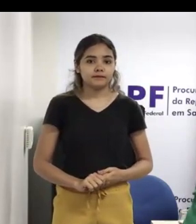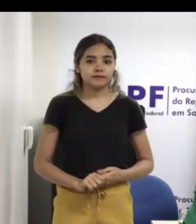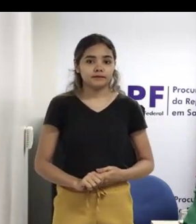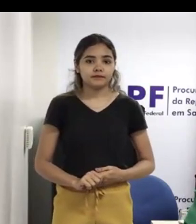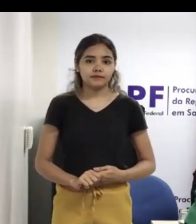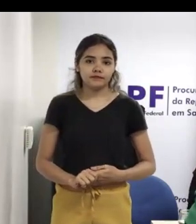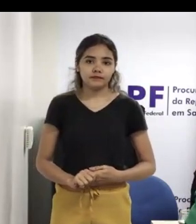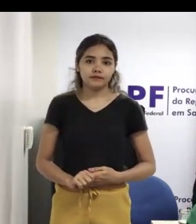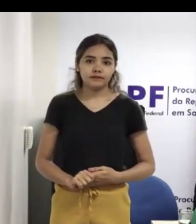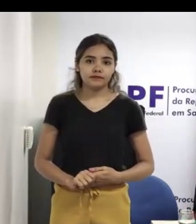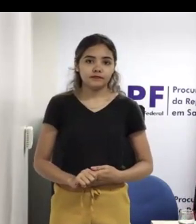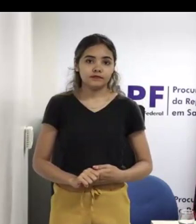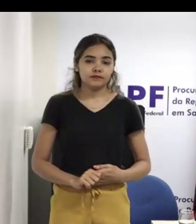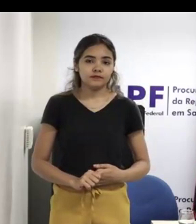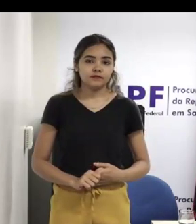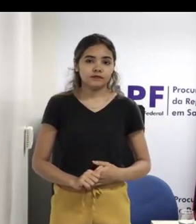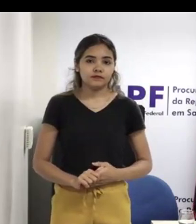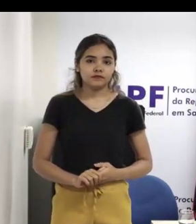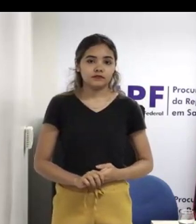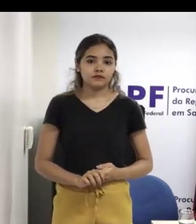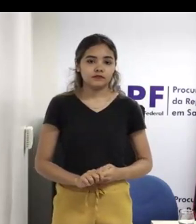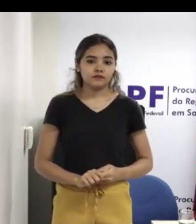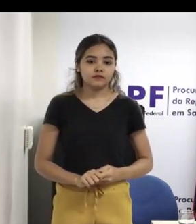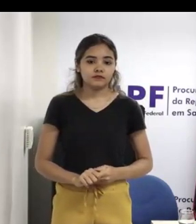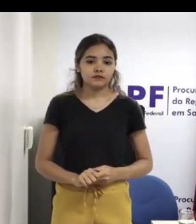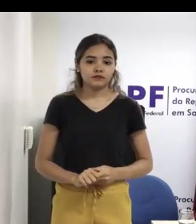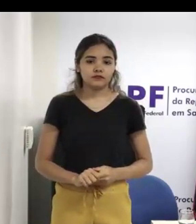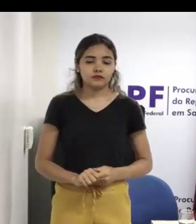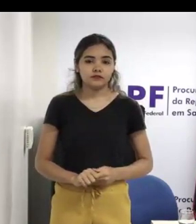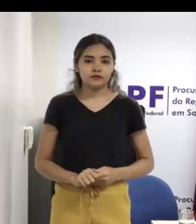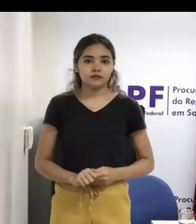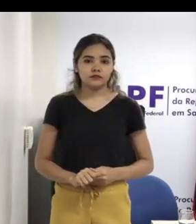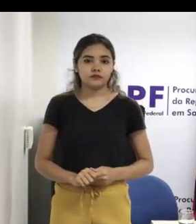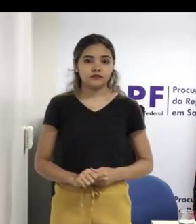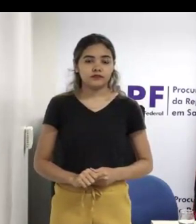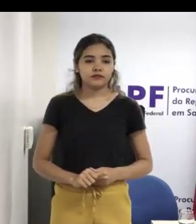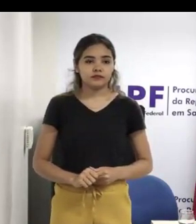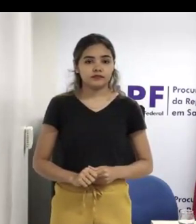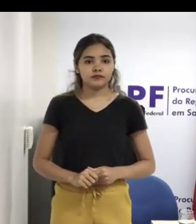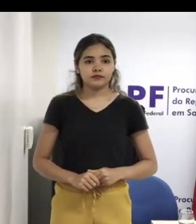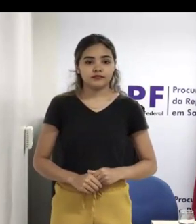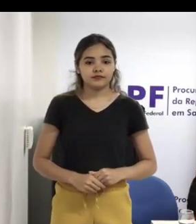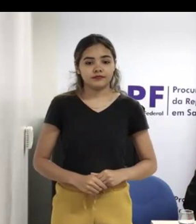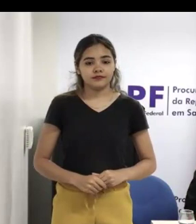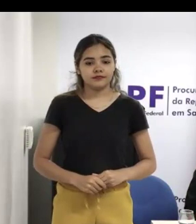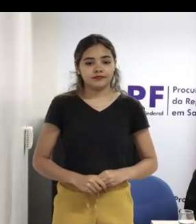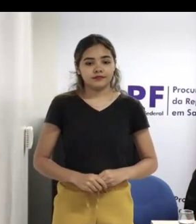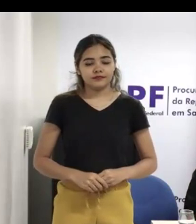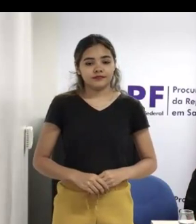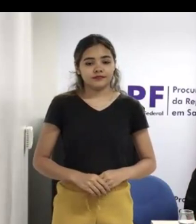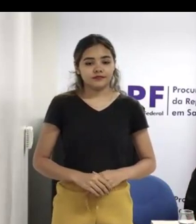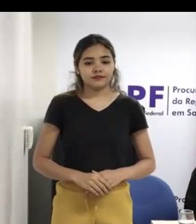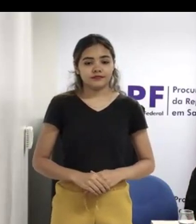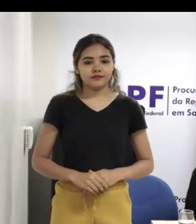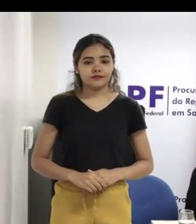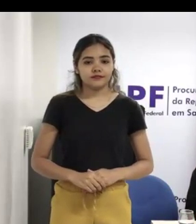e prestação desse serviço paraas crianças dos adolescentes em absoluta prioridade em absoluta